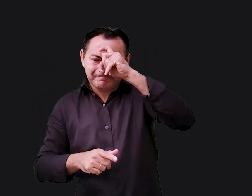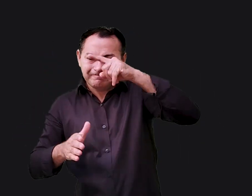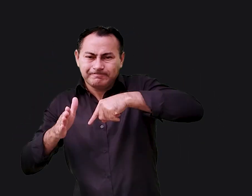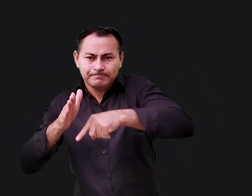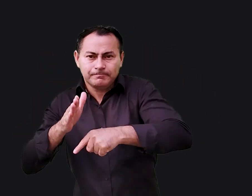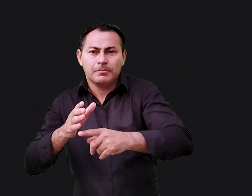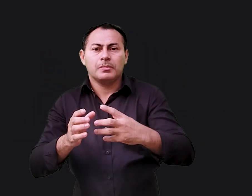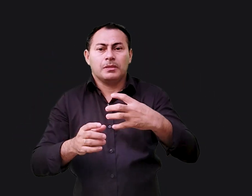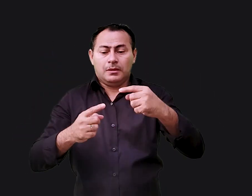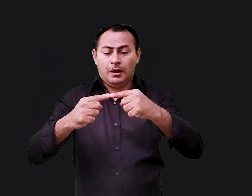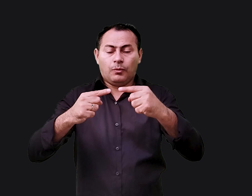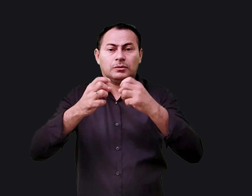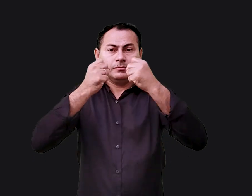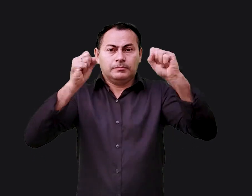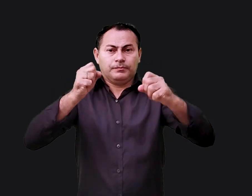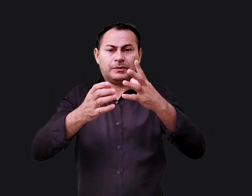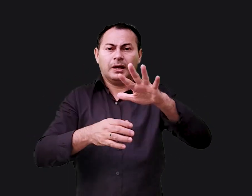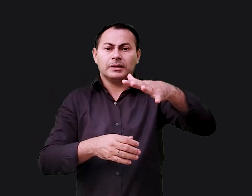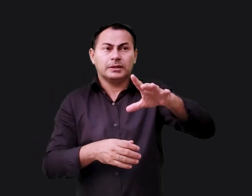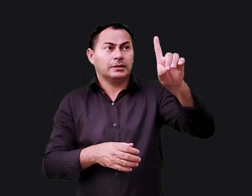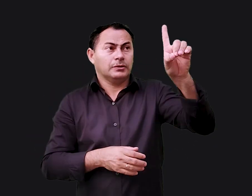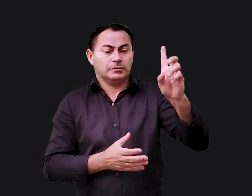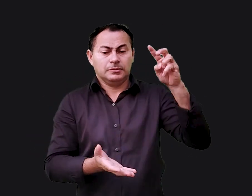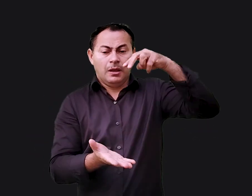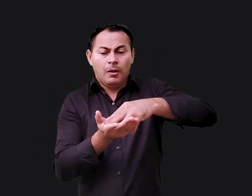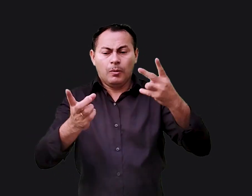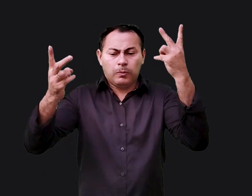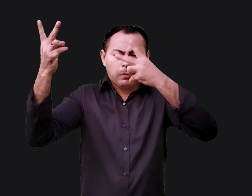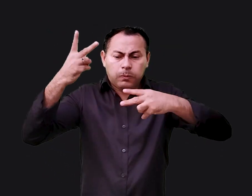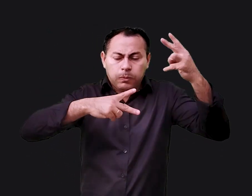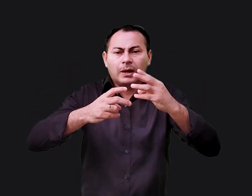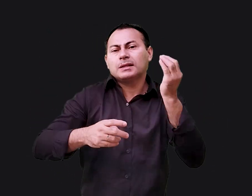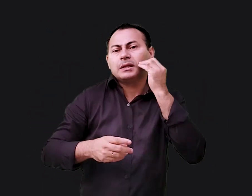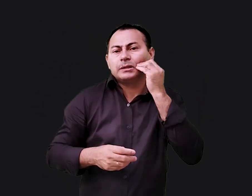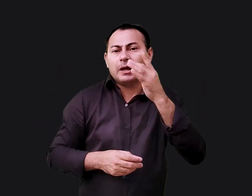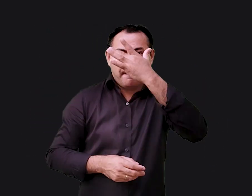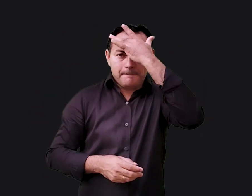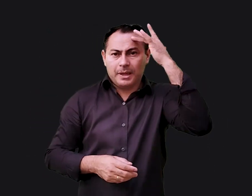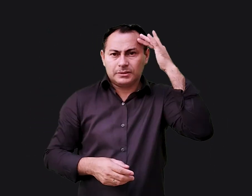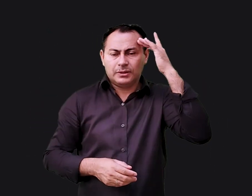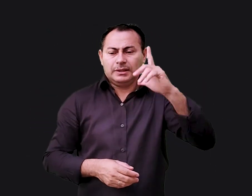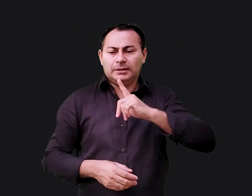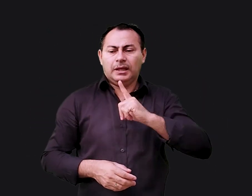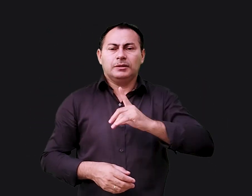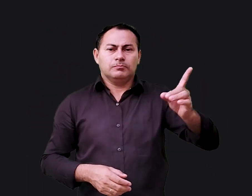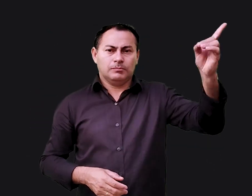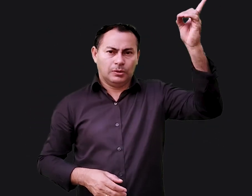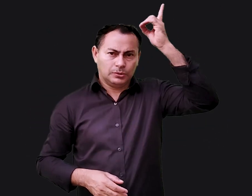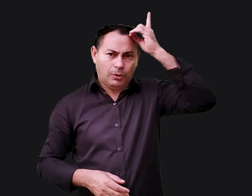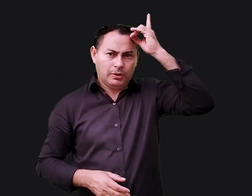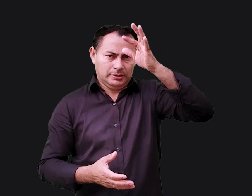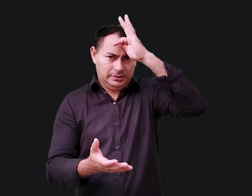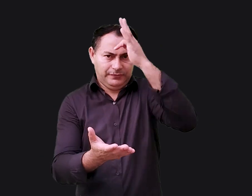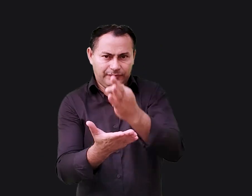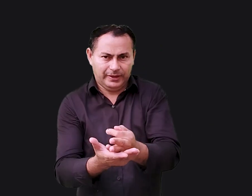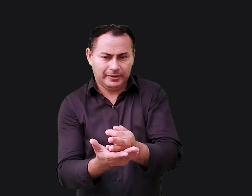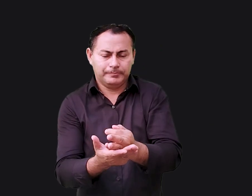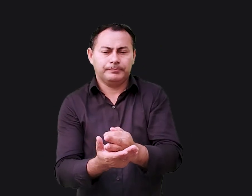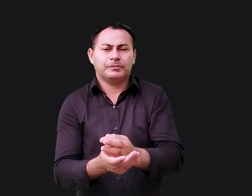águas profundas de acordo com os salmistas vezes Deus levanta ventos fortes para testar a pessoa que tem o dom de fé